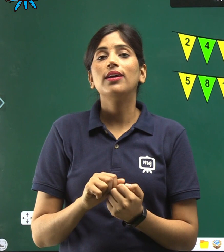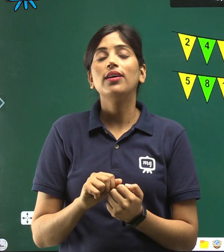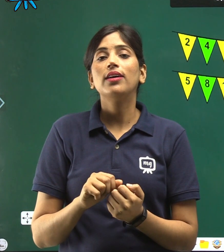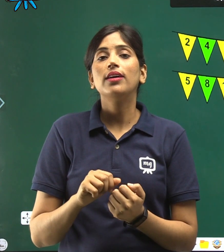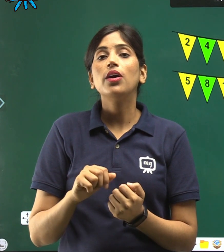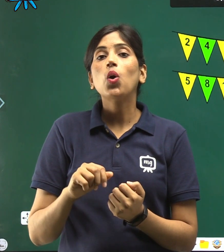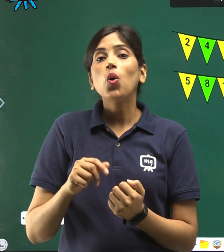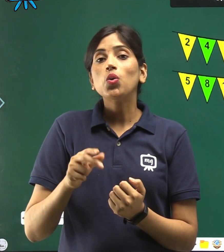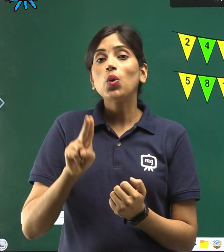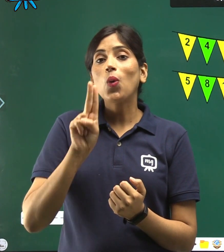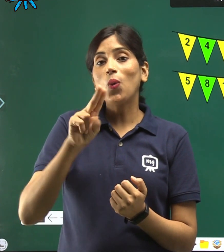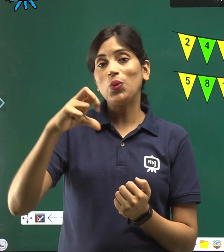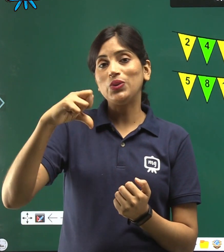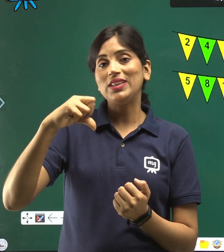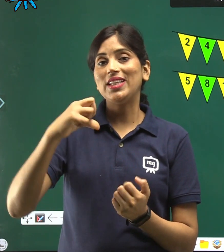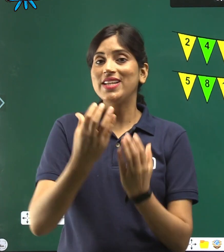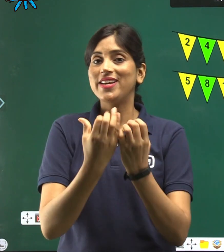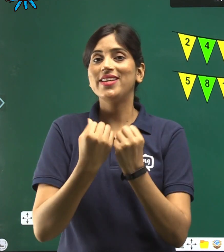तो 29।